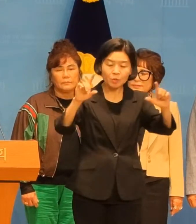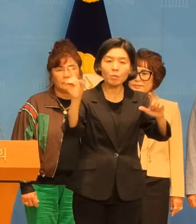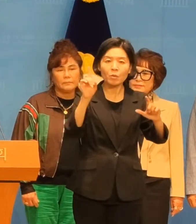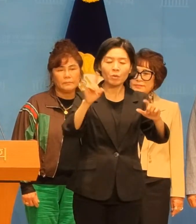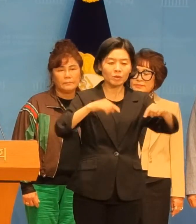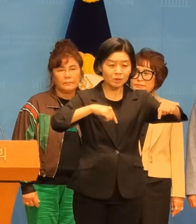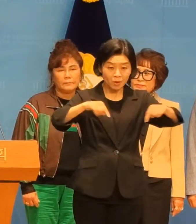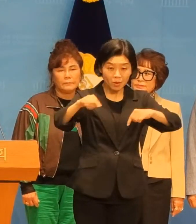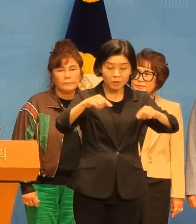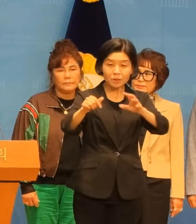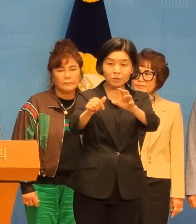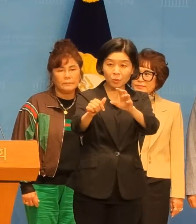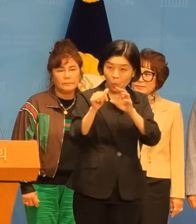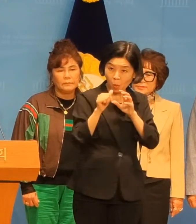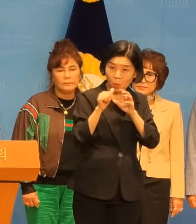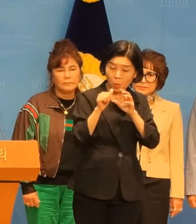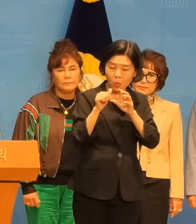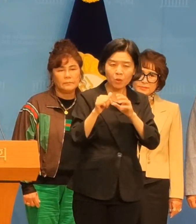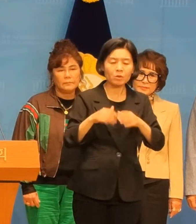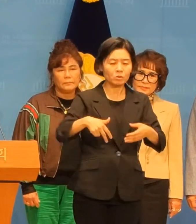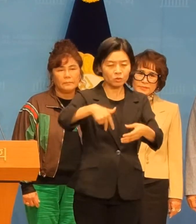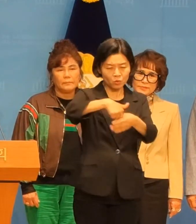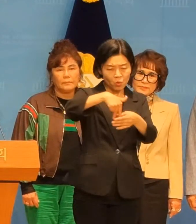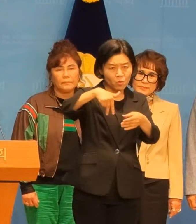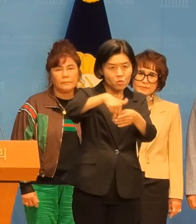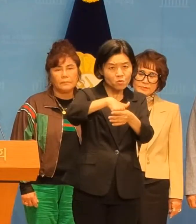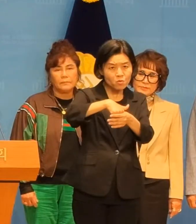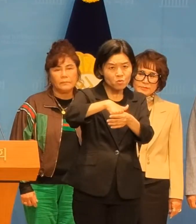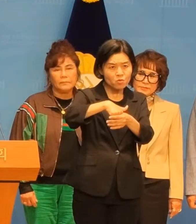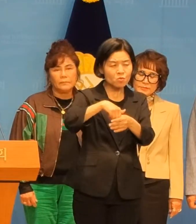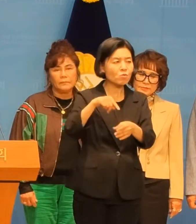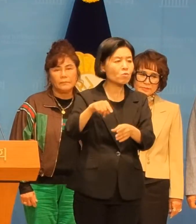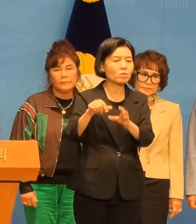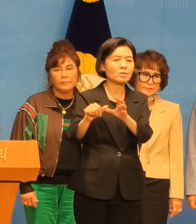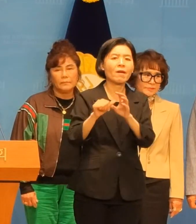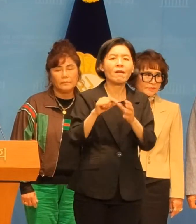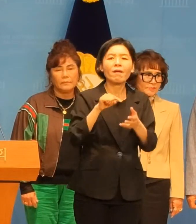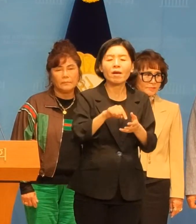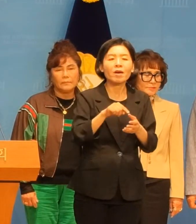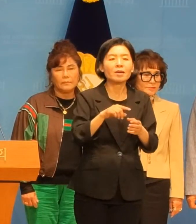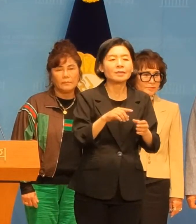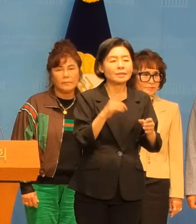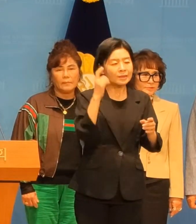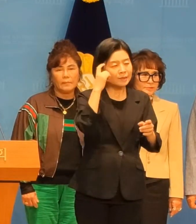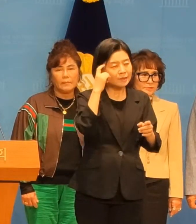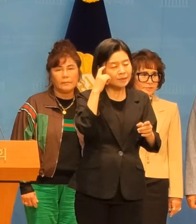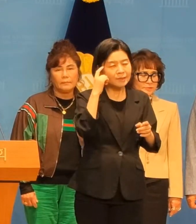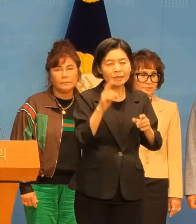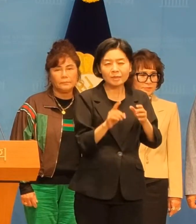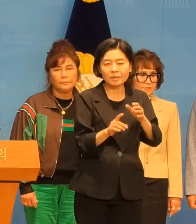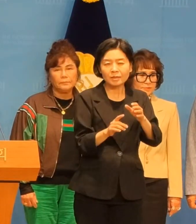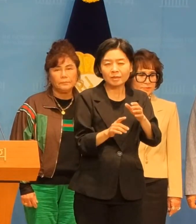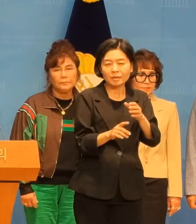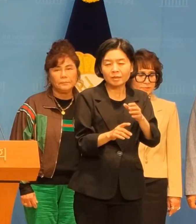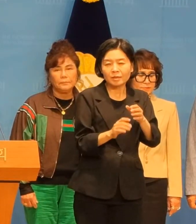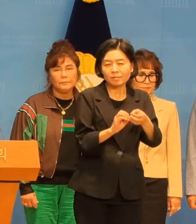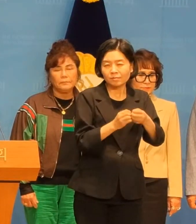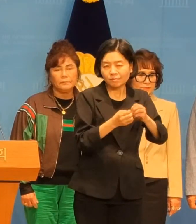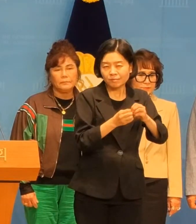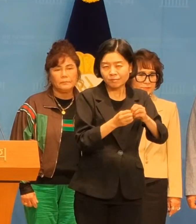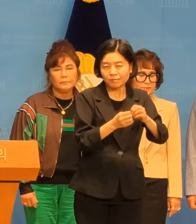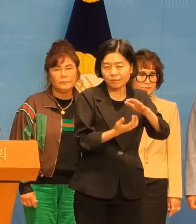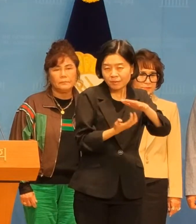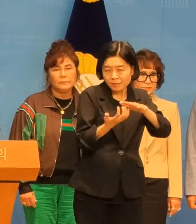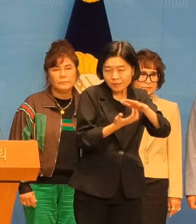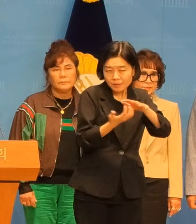정치의 도구로 종교를 이용하려는 불순한 시도를